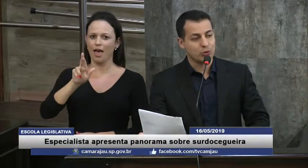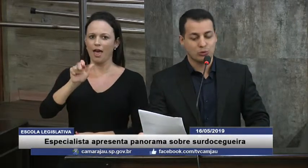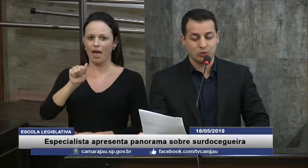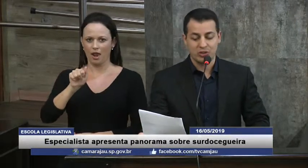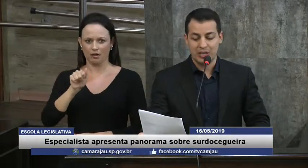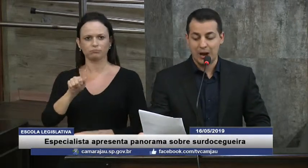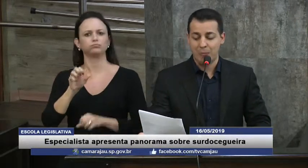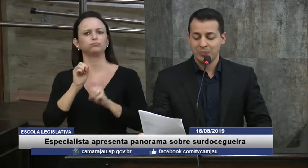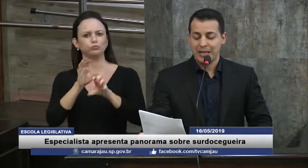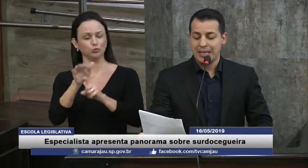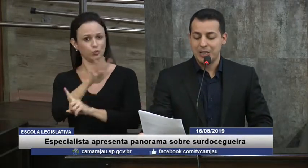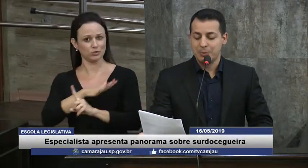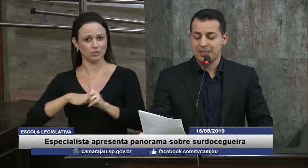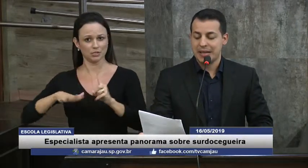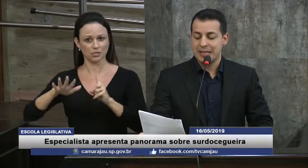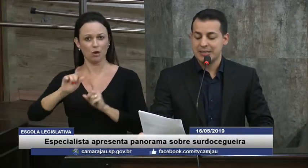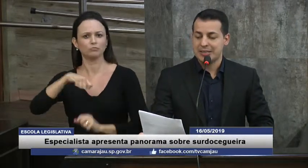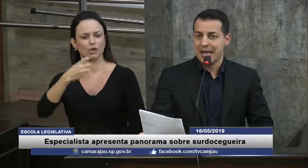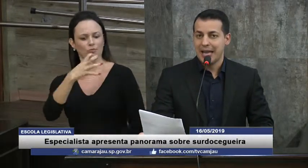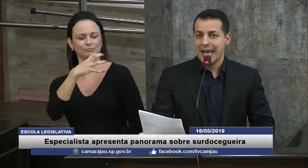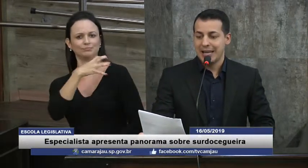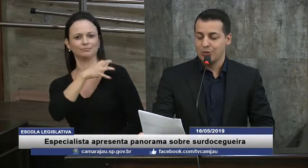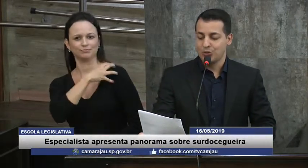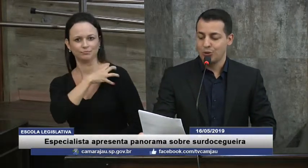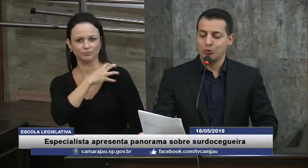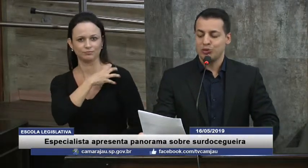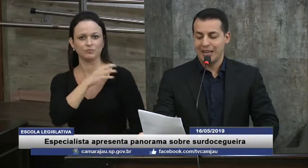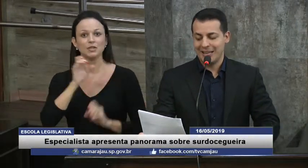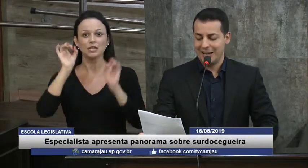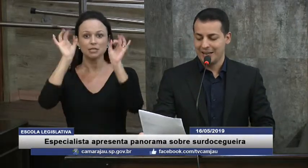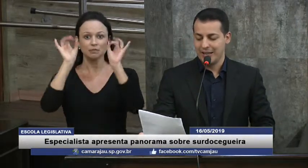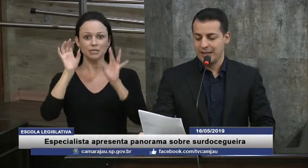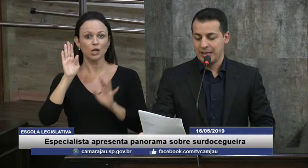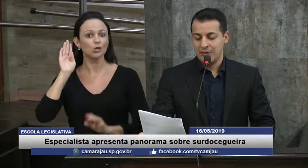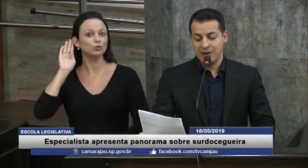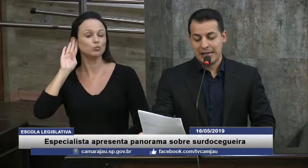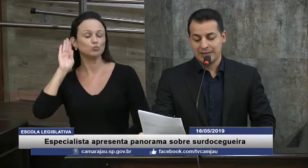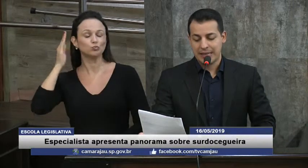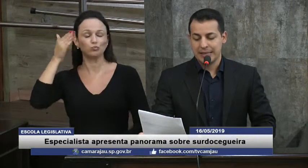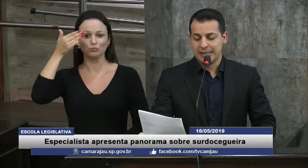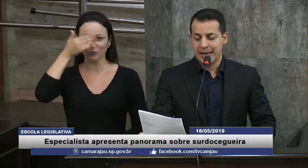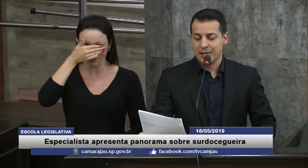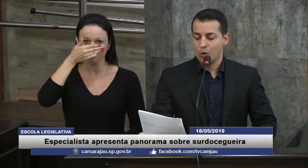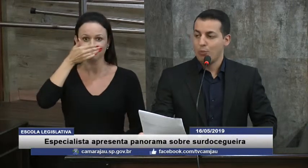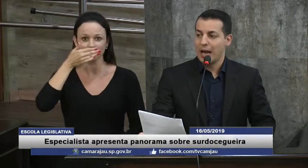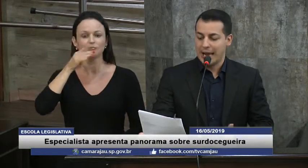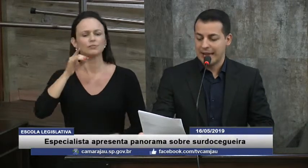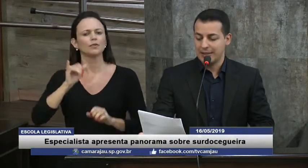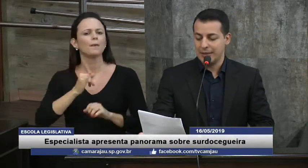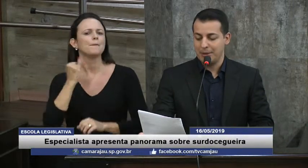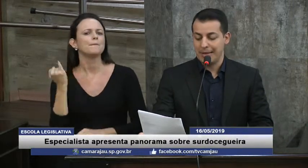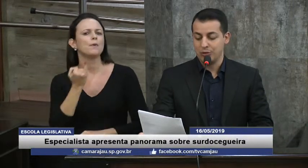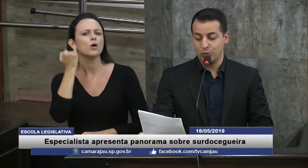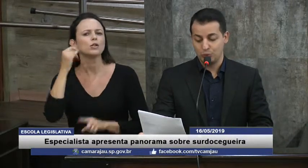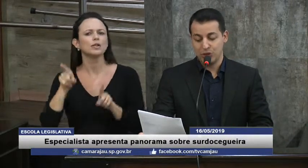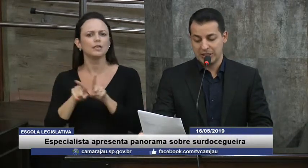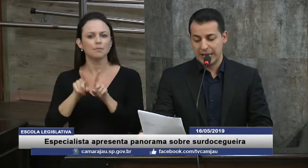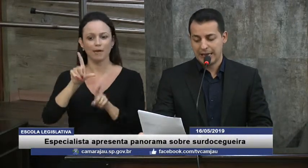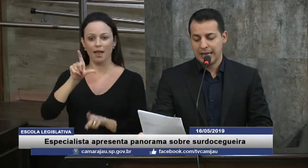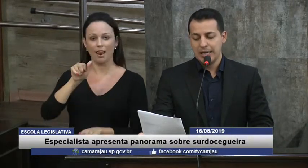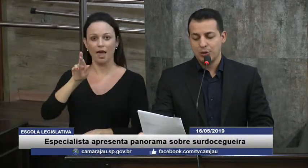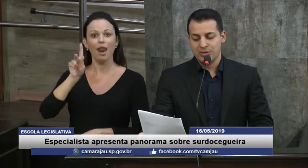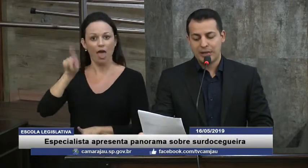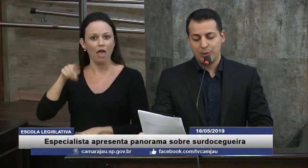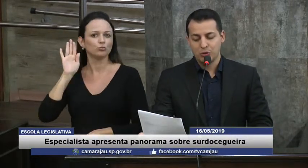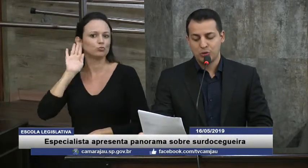educadora social e especialista em surdo-cegueira. Vale salientar que, como a Lara também é